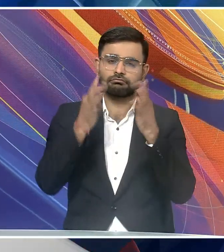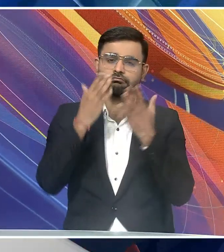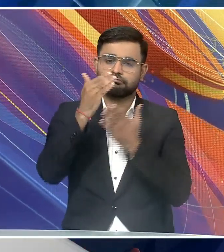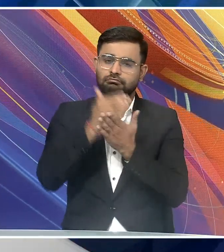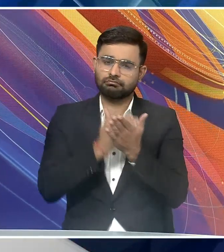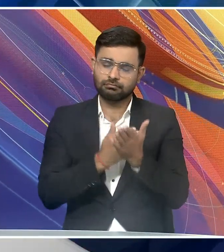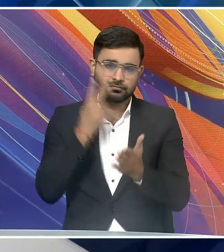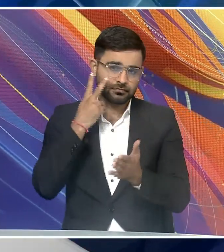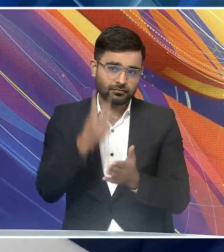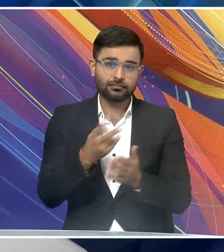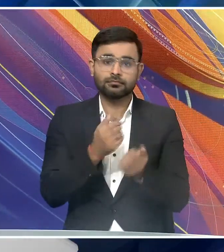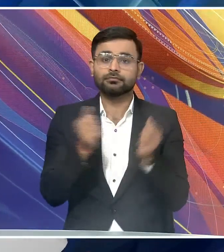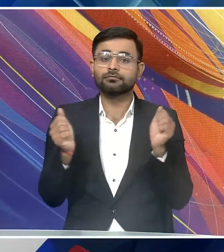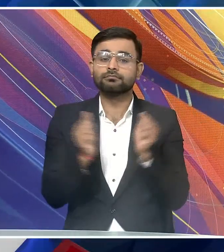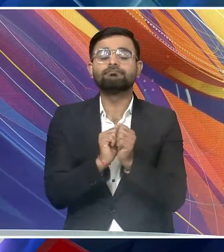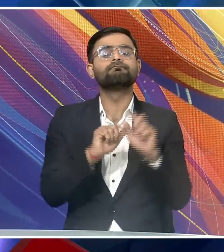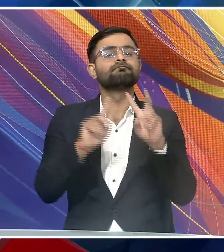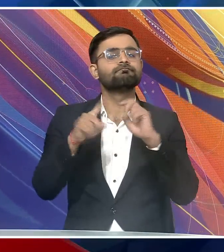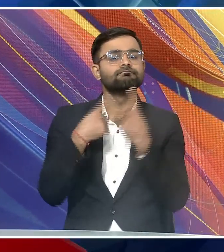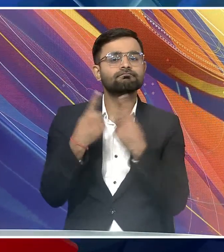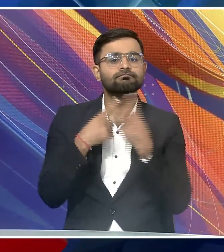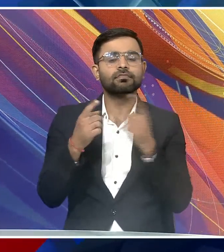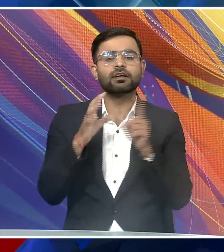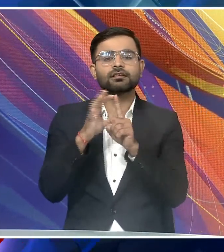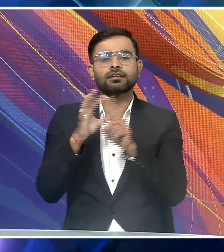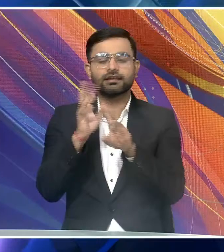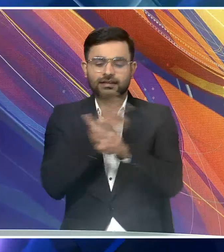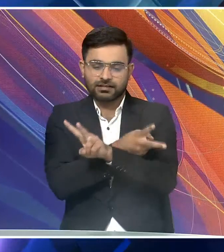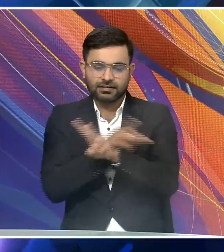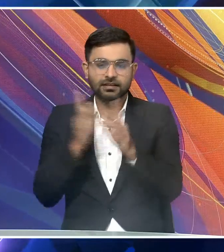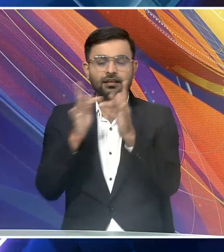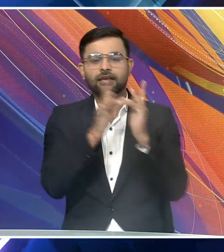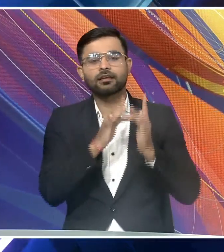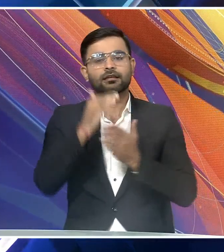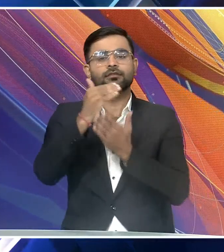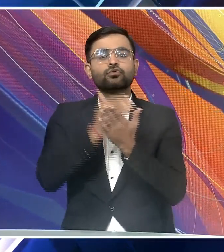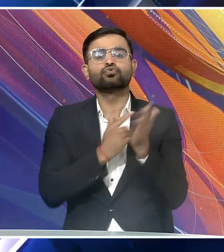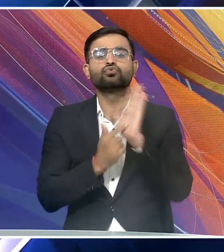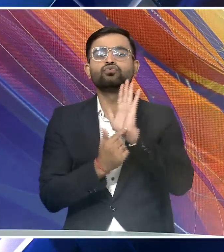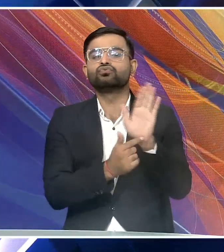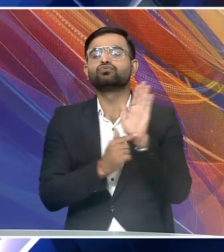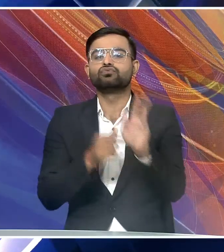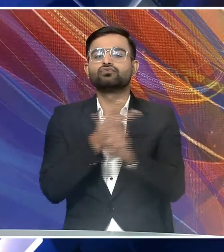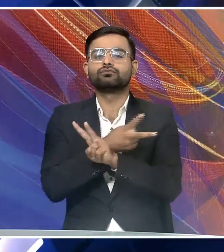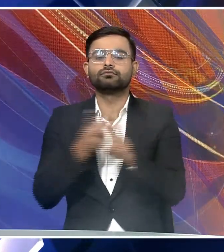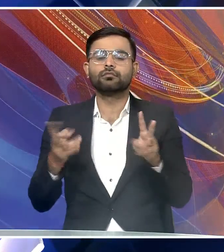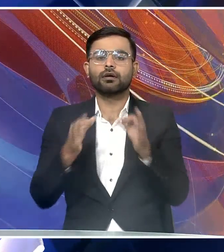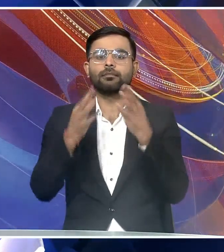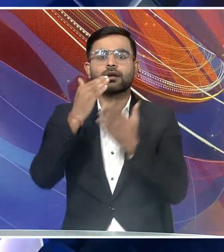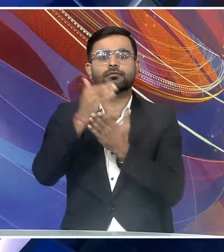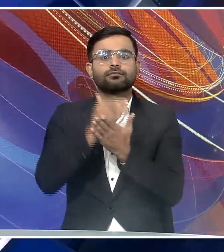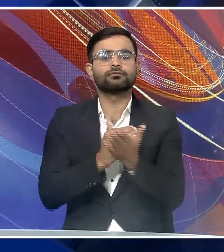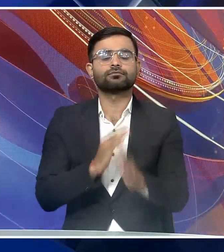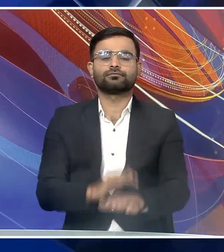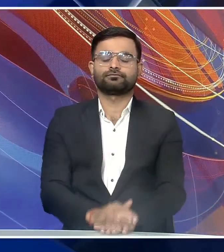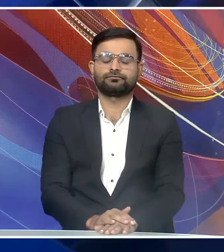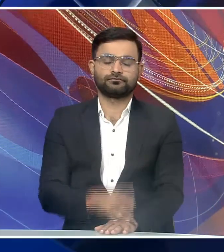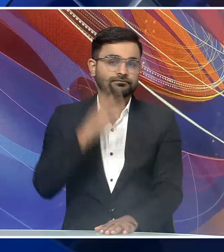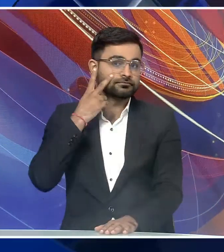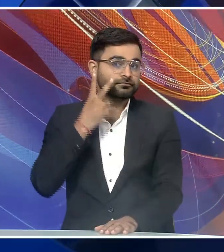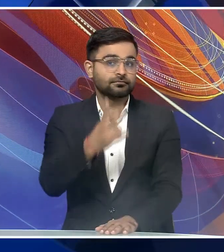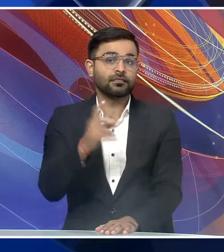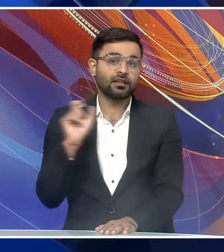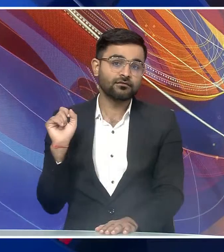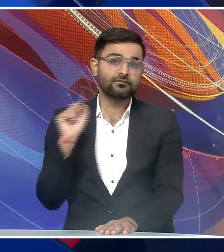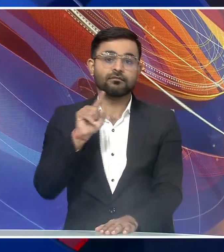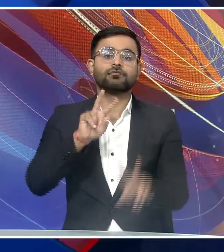सेगमेंट में आपके साथ बात करते हैं दूरदर्शन के विभिन्न नेटवर्क पर प्रसारित होने वाले कुछ खास कार्यक्रमों की। तो चलिए सबसे